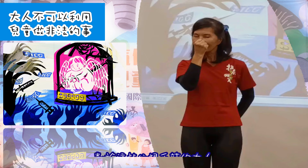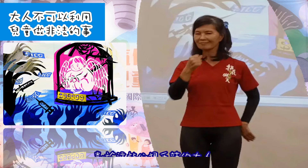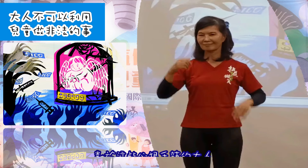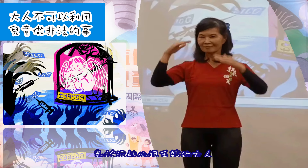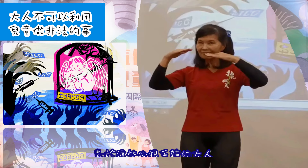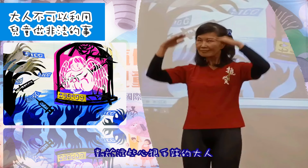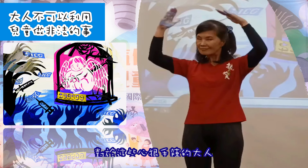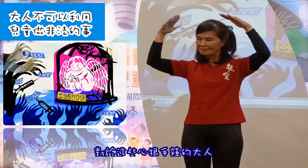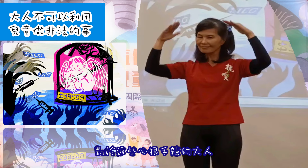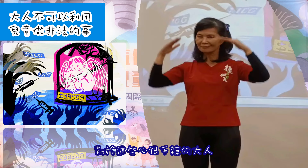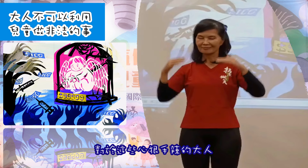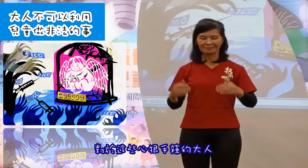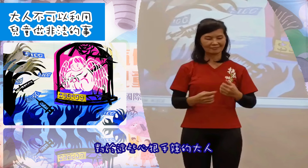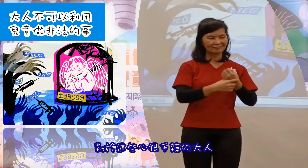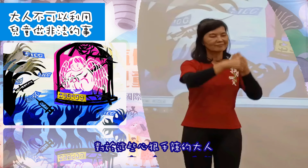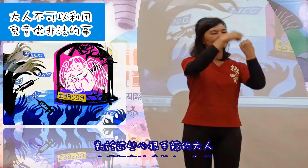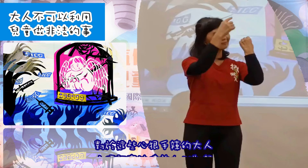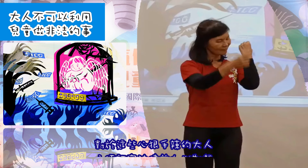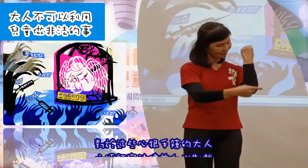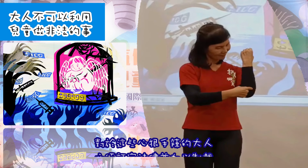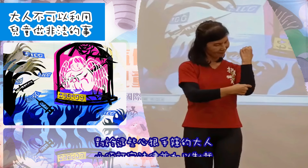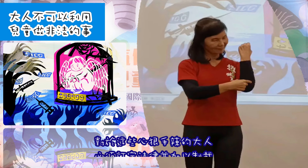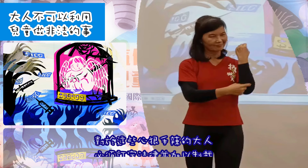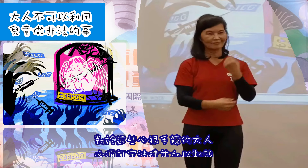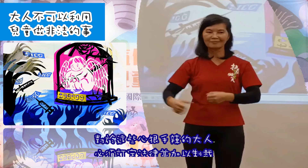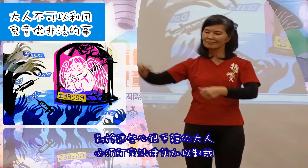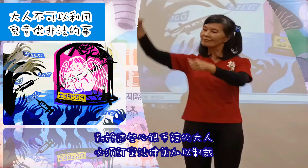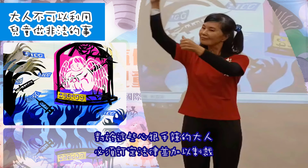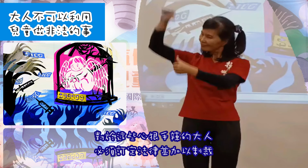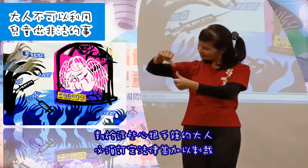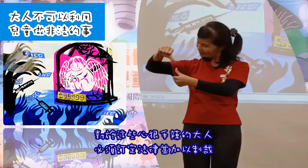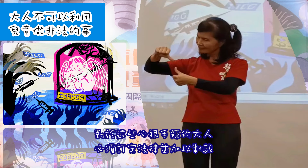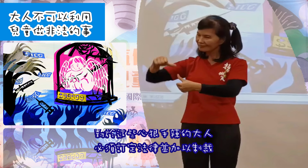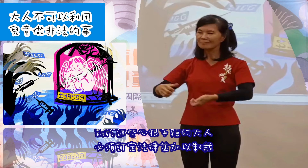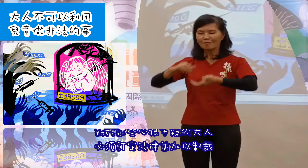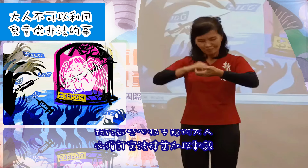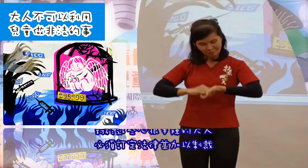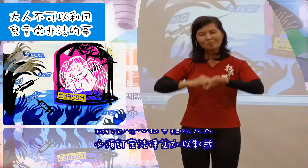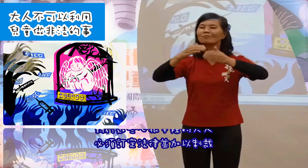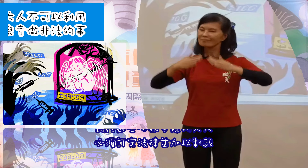人，必须制定法律，并加以制裁。